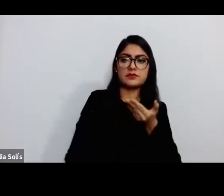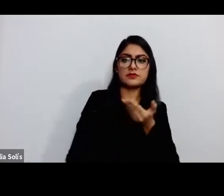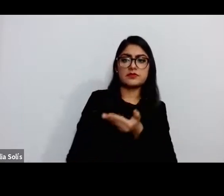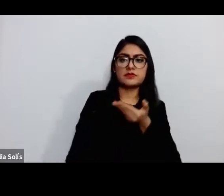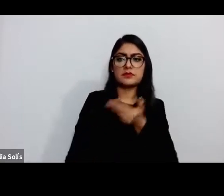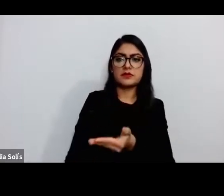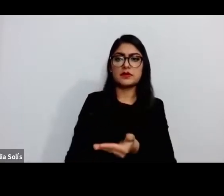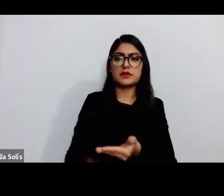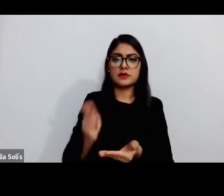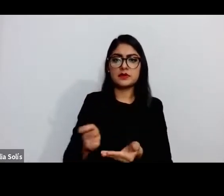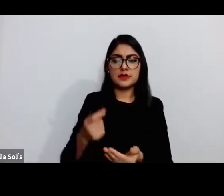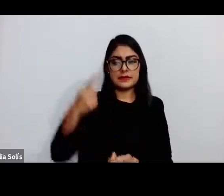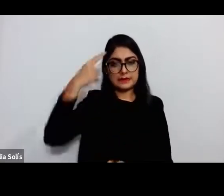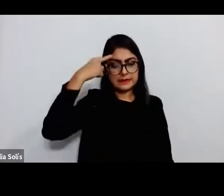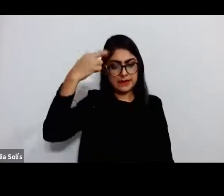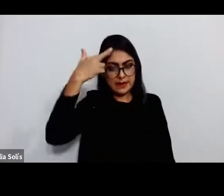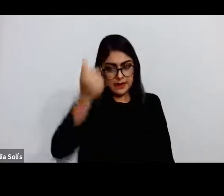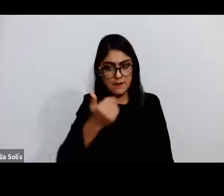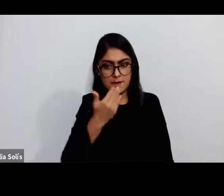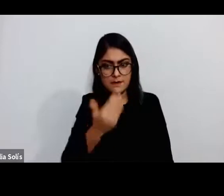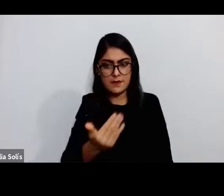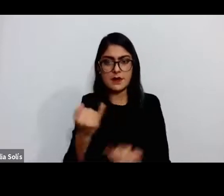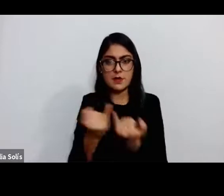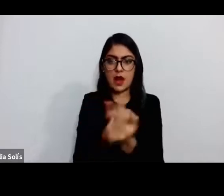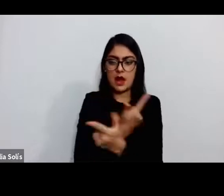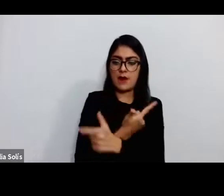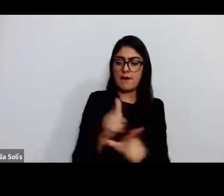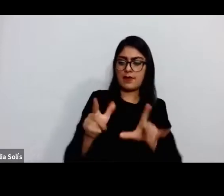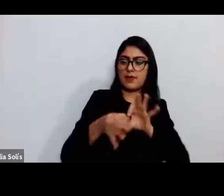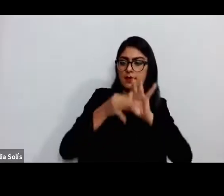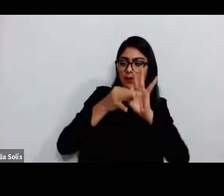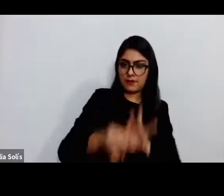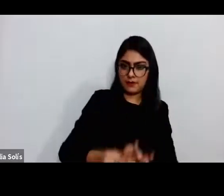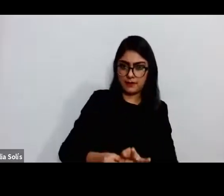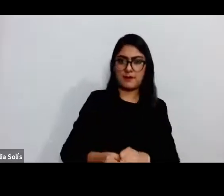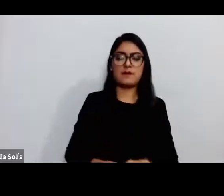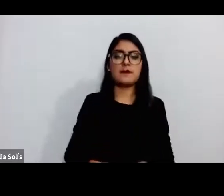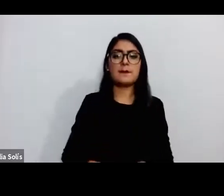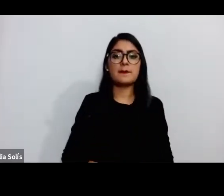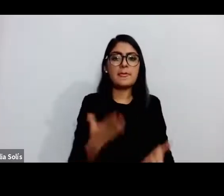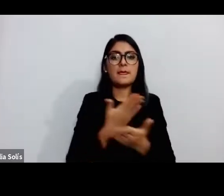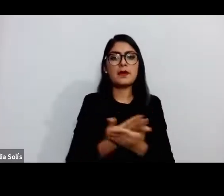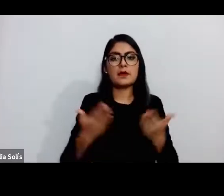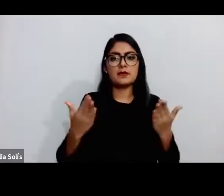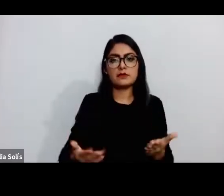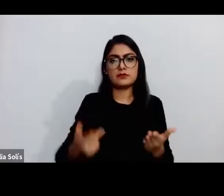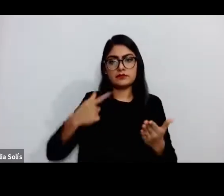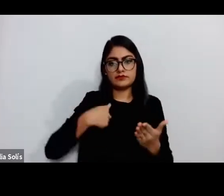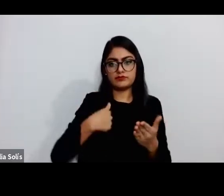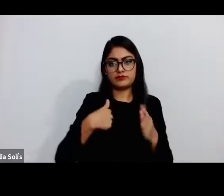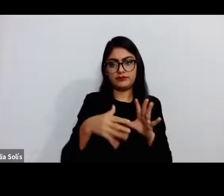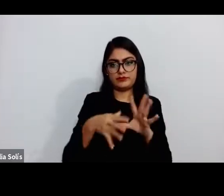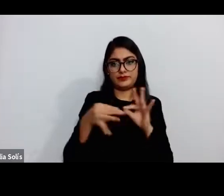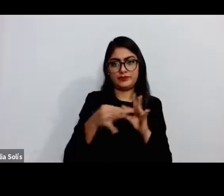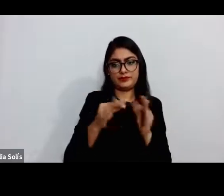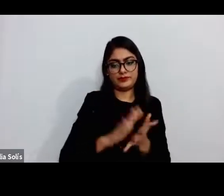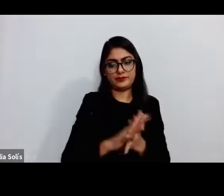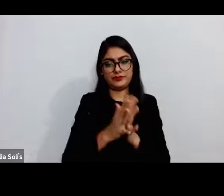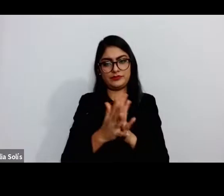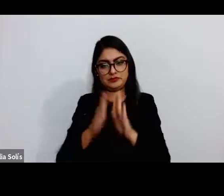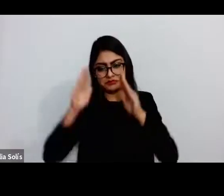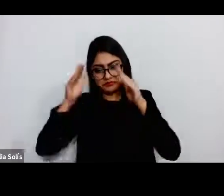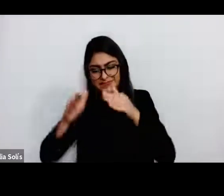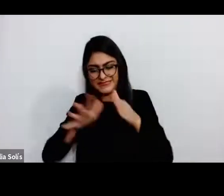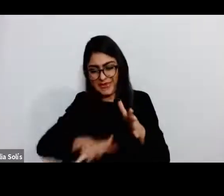racionalidad y la libertad. Y obviamente, como decía, en esta época pues se conciben como derechos del hombre. Obviamente digo porque